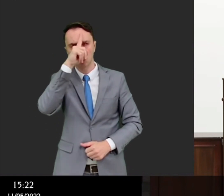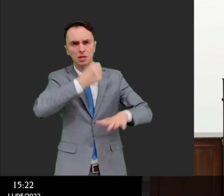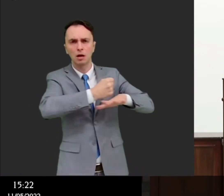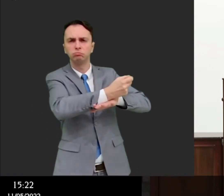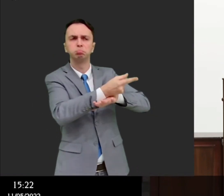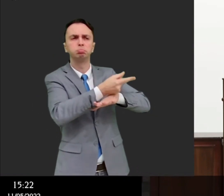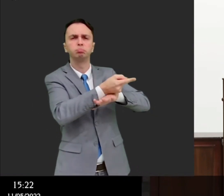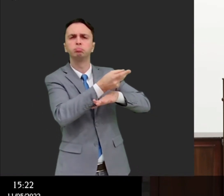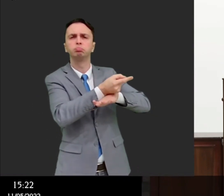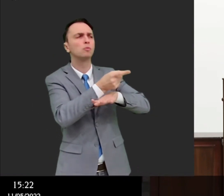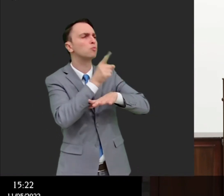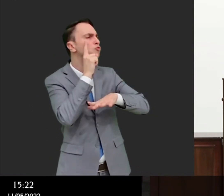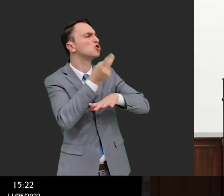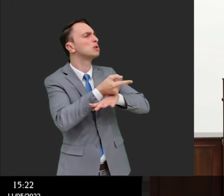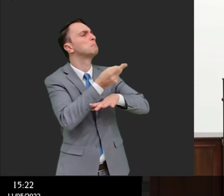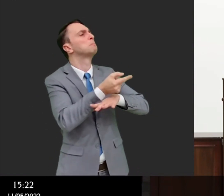internado?